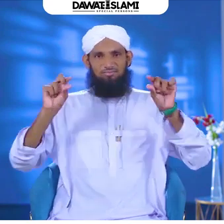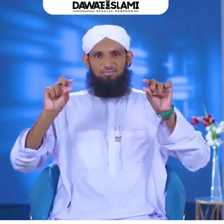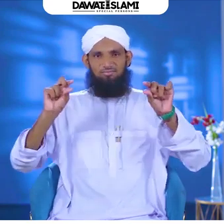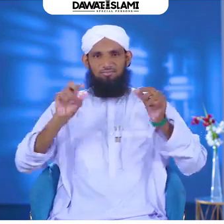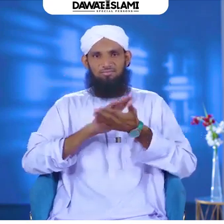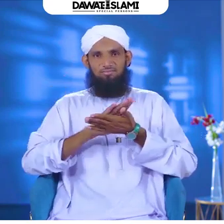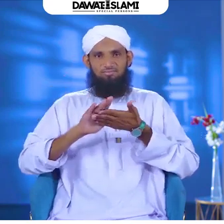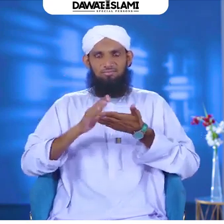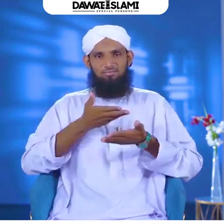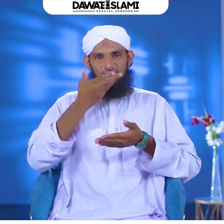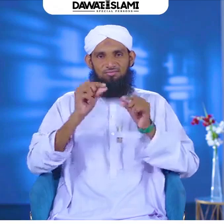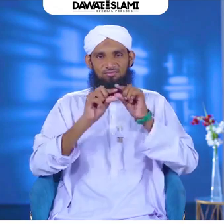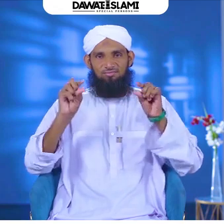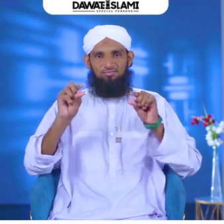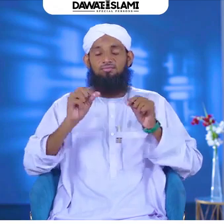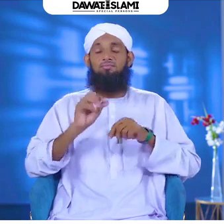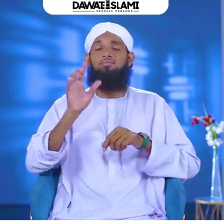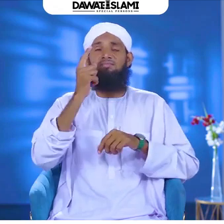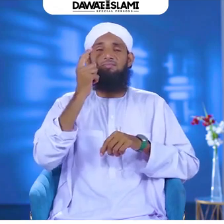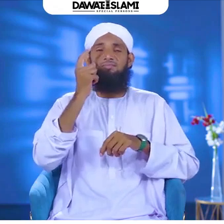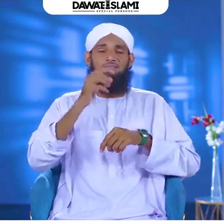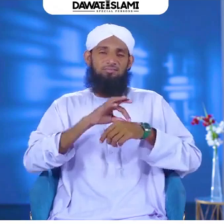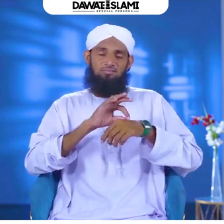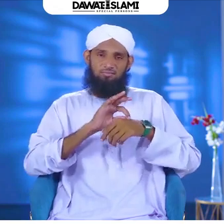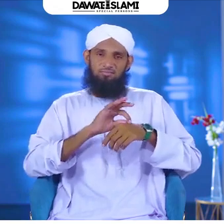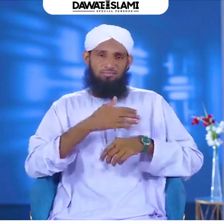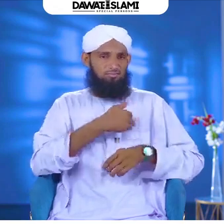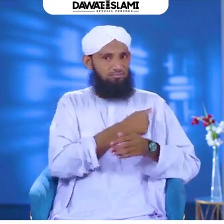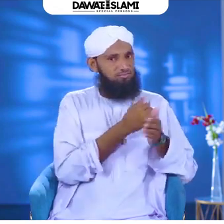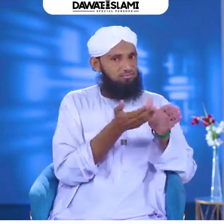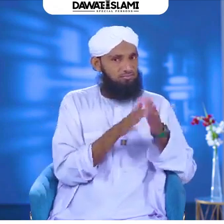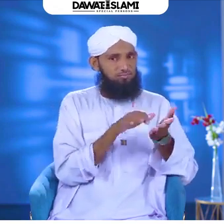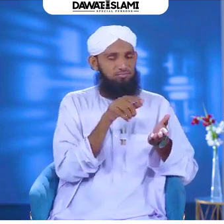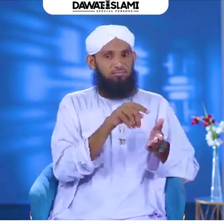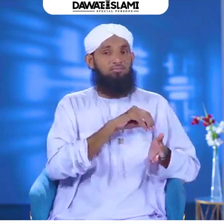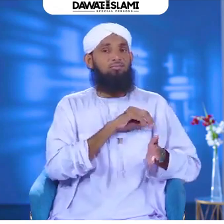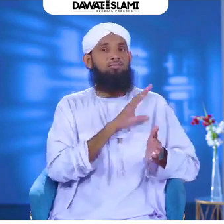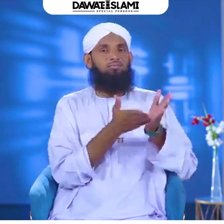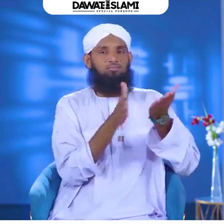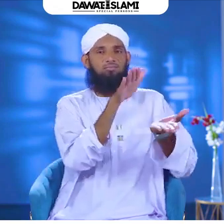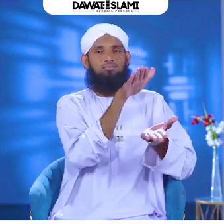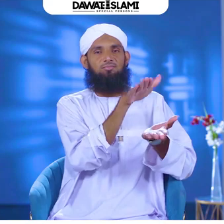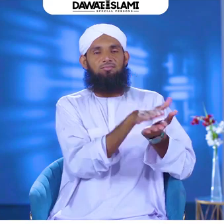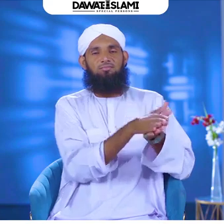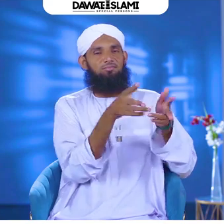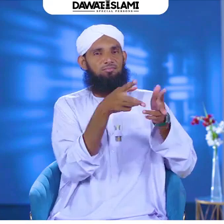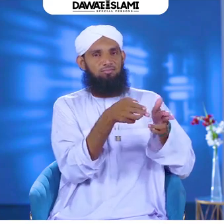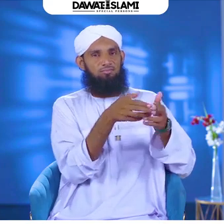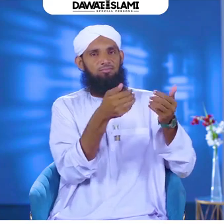عملہ، جب ابن آدم کا، انسان کا انتقال ہو جاتا ہے تو اس کا عمل منقطع ہو جاتا ہے، ختم ہو جاتا ہے. یعنی وہ عمل کوئی نہیں کر سکتا